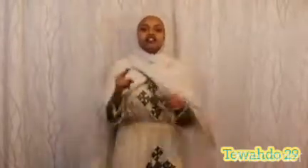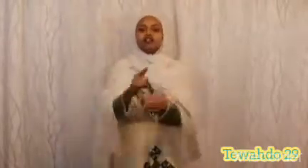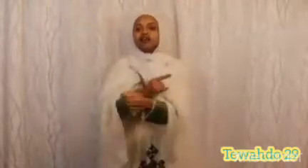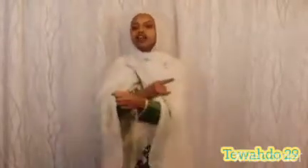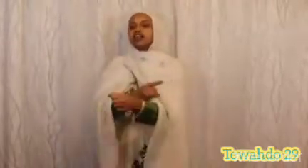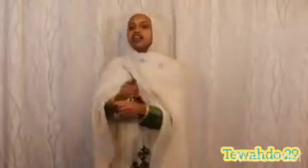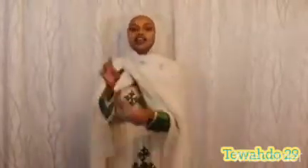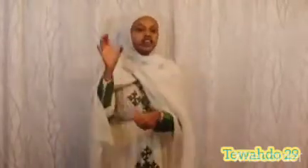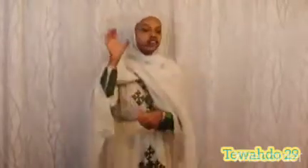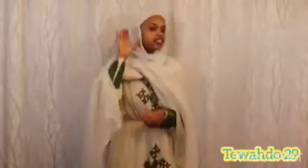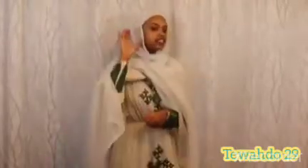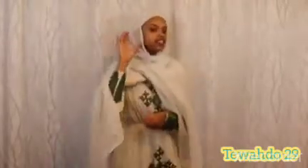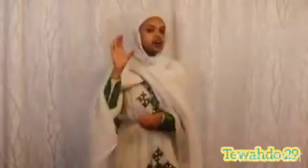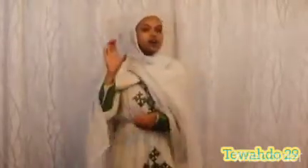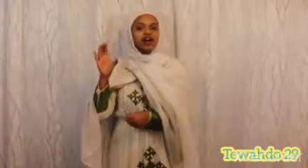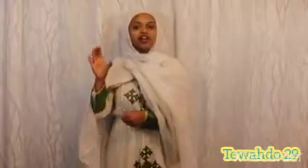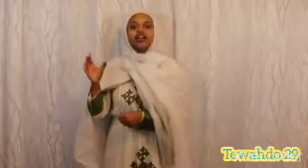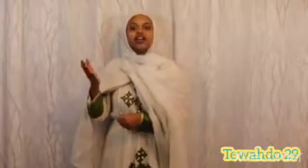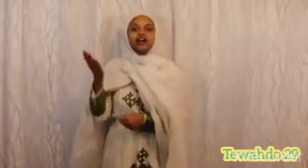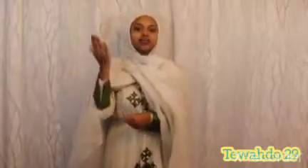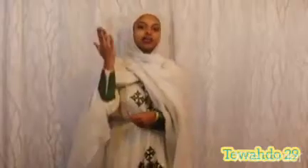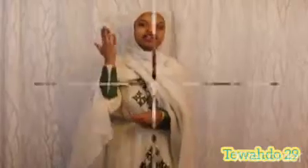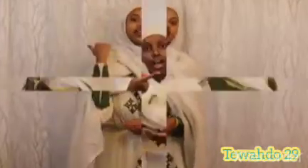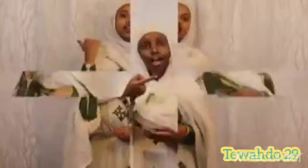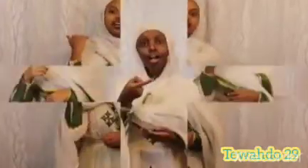የመላእክት ዝማሬ ትሰማ ነበረ